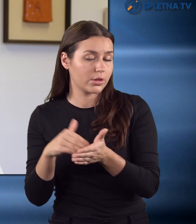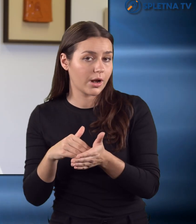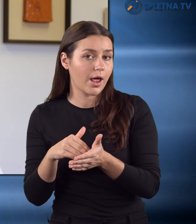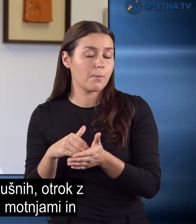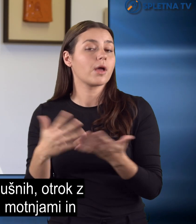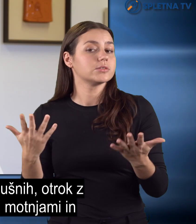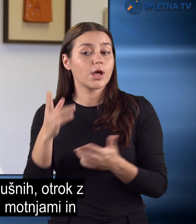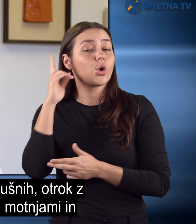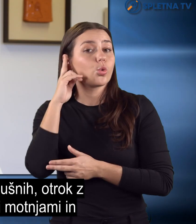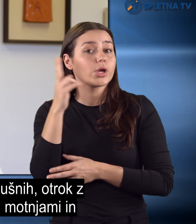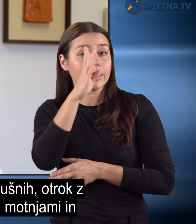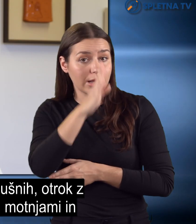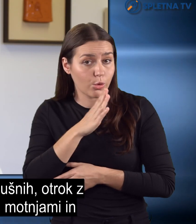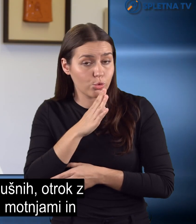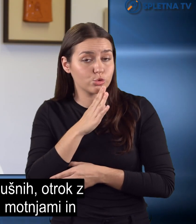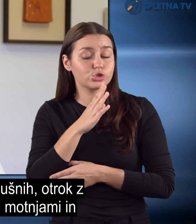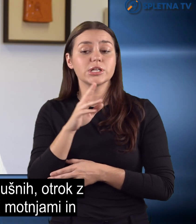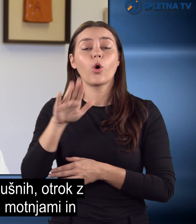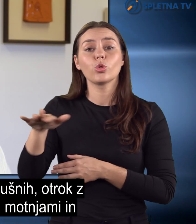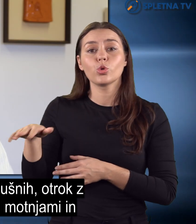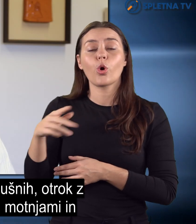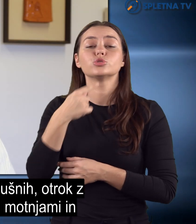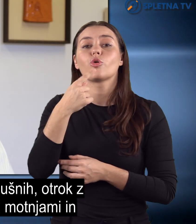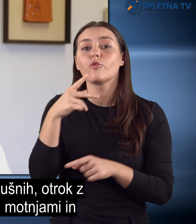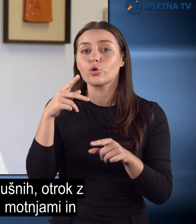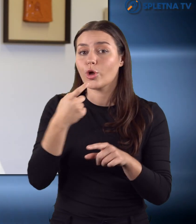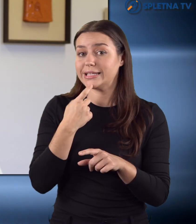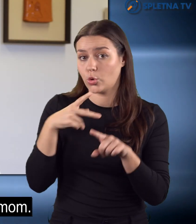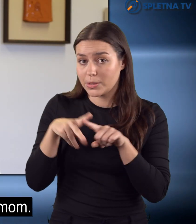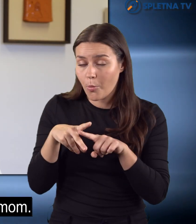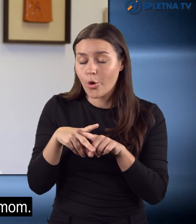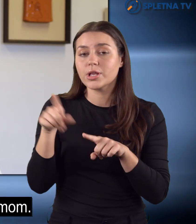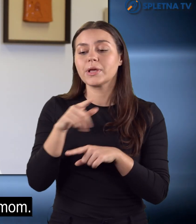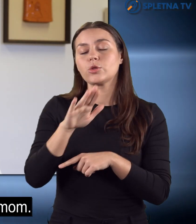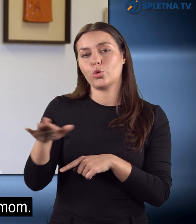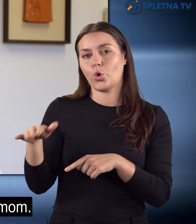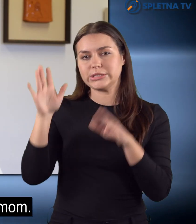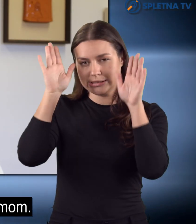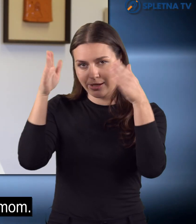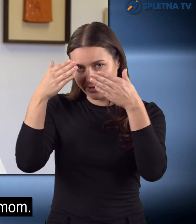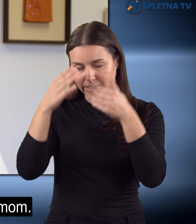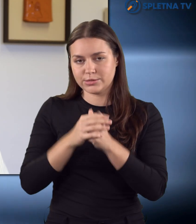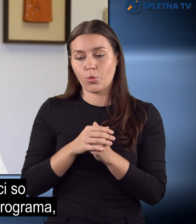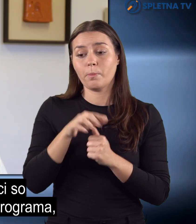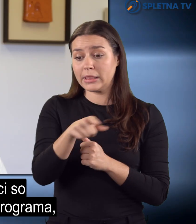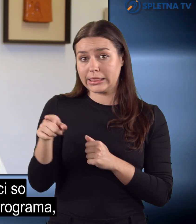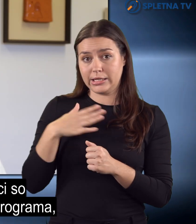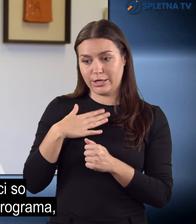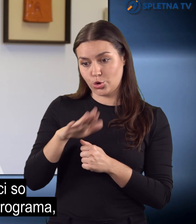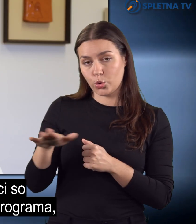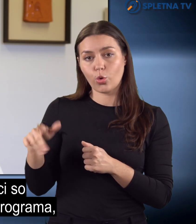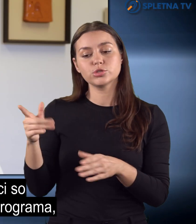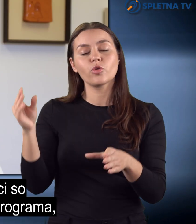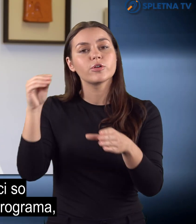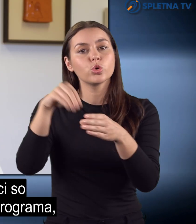potrebami, in sicer gluhih in naglušnih, otrok z govorno-jezikovnimi motnjami in otrok z avtizmom. Ti naši otroci so